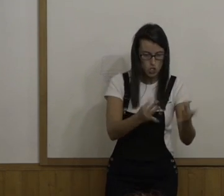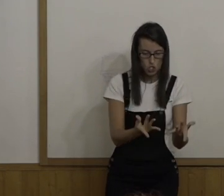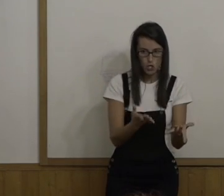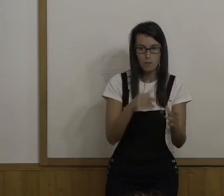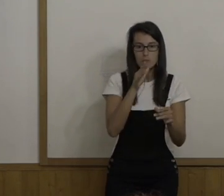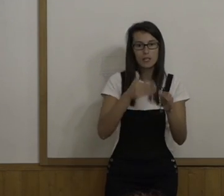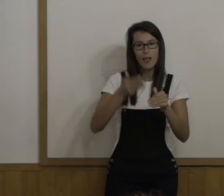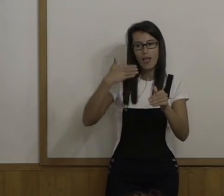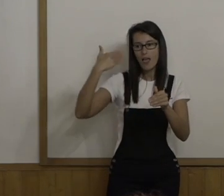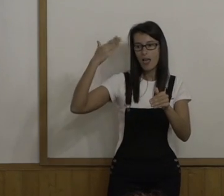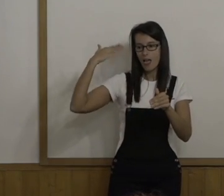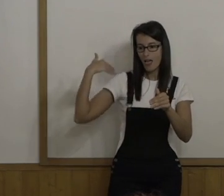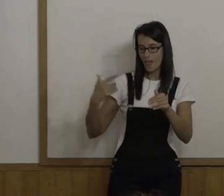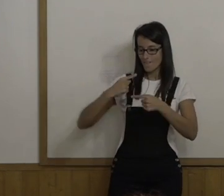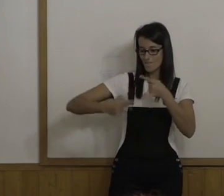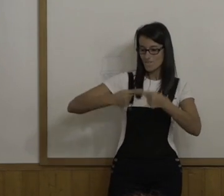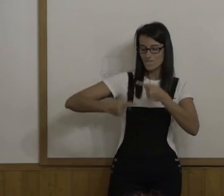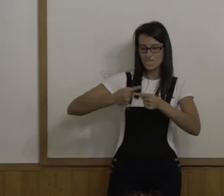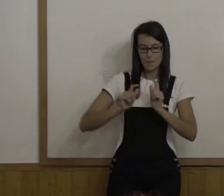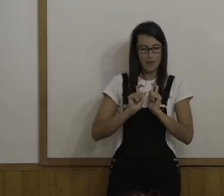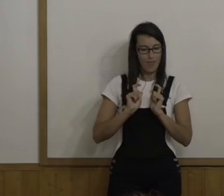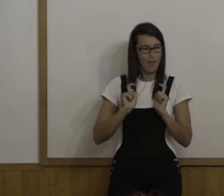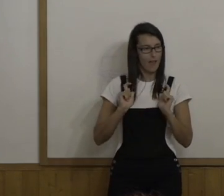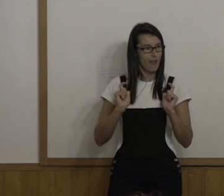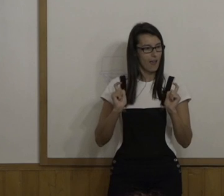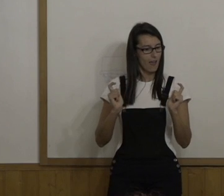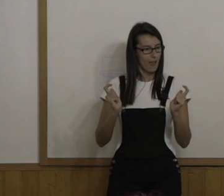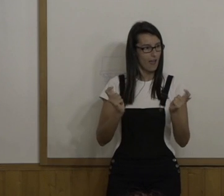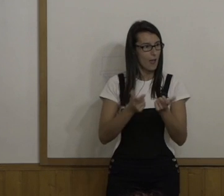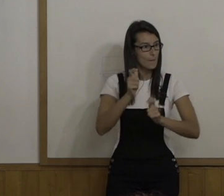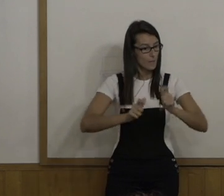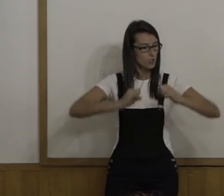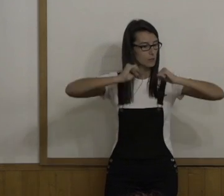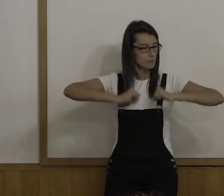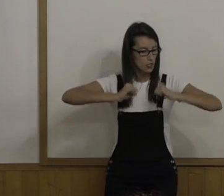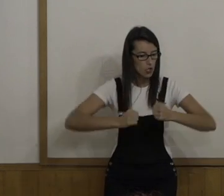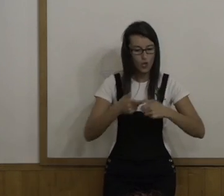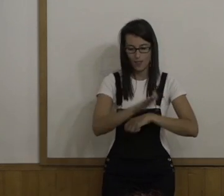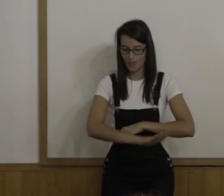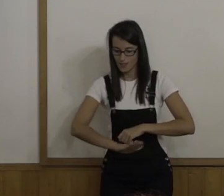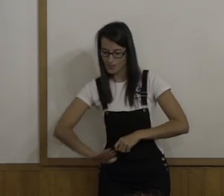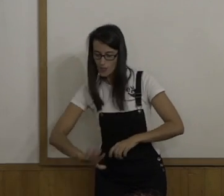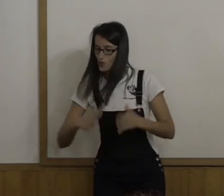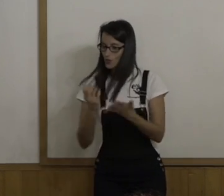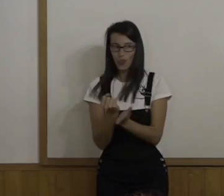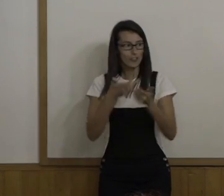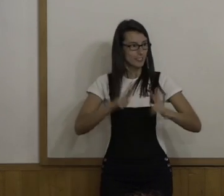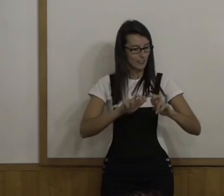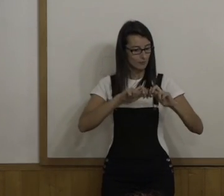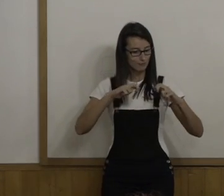nos juntábamos, donde se juntaban los mayores y los pequeños y donde iban pasando las